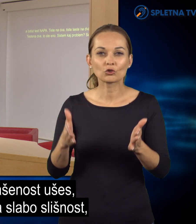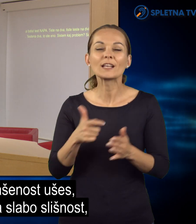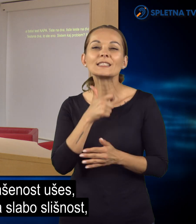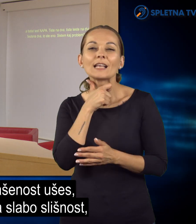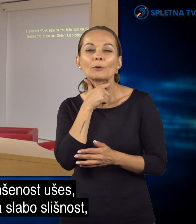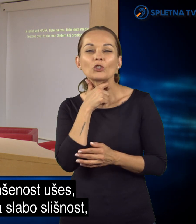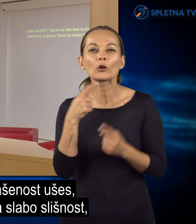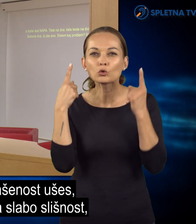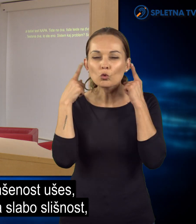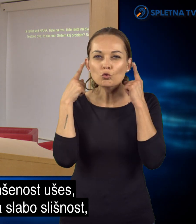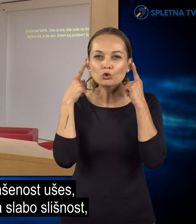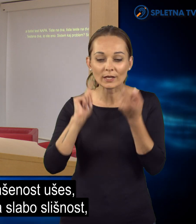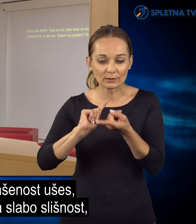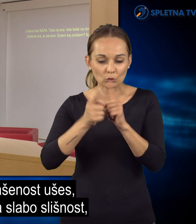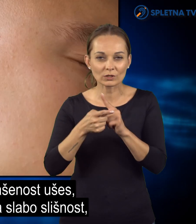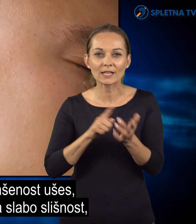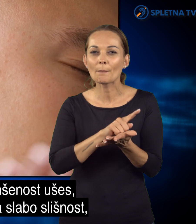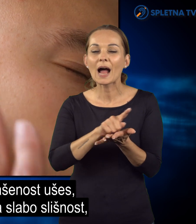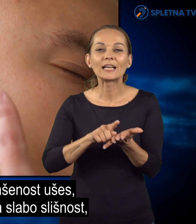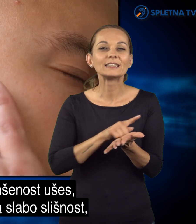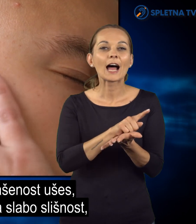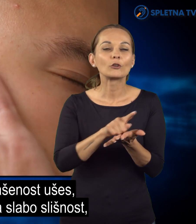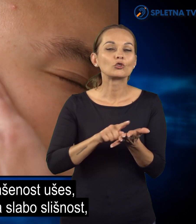začasna zamašenost ušes oziroma